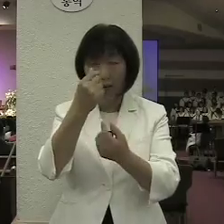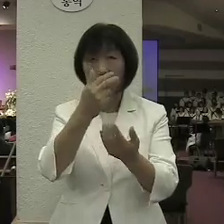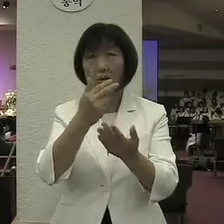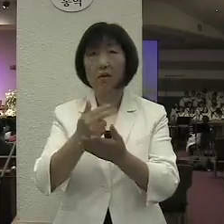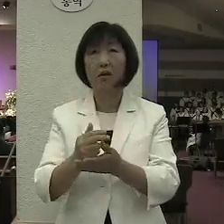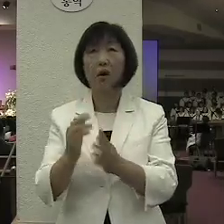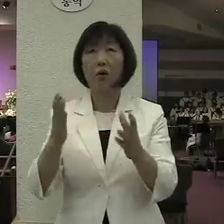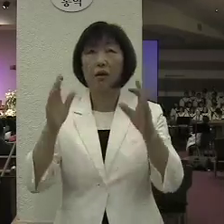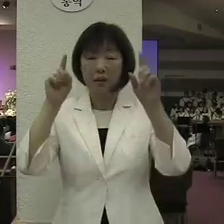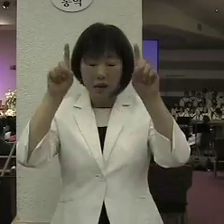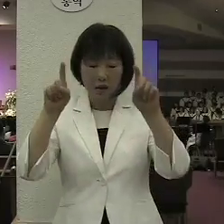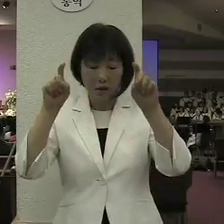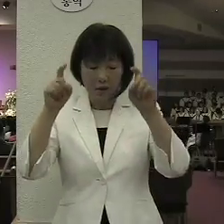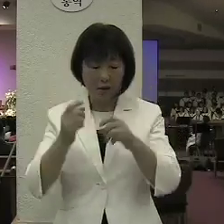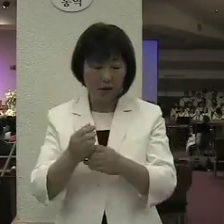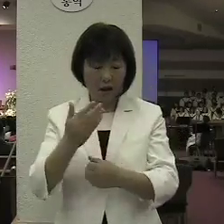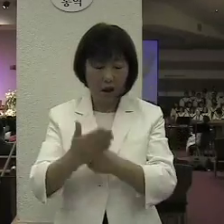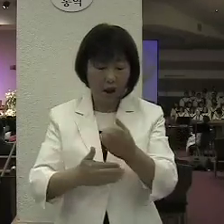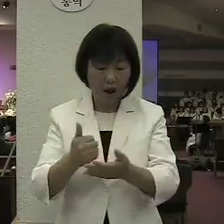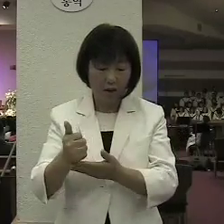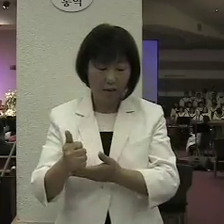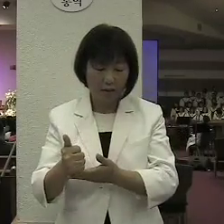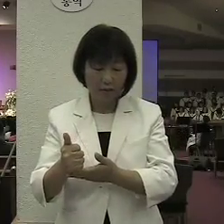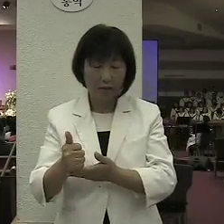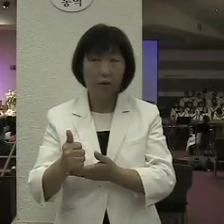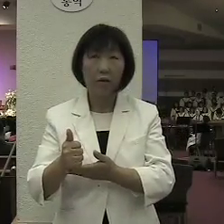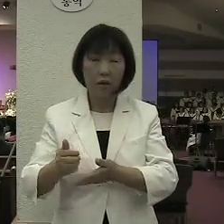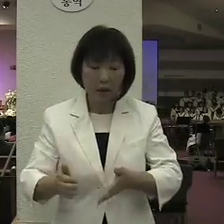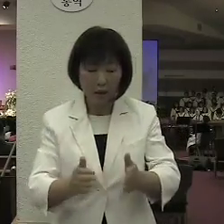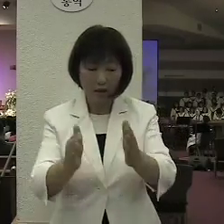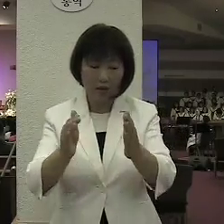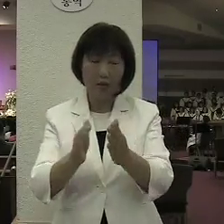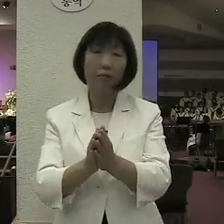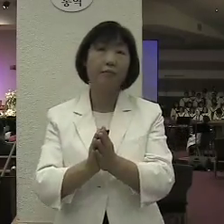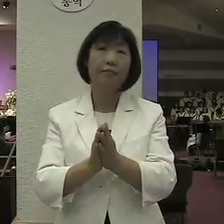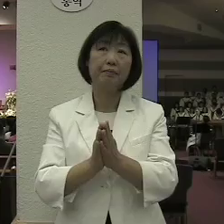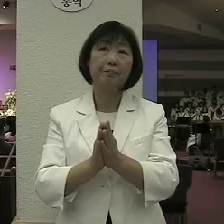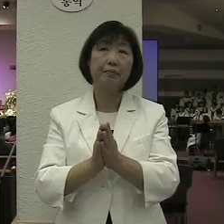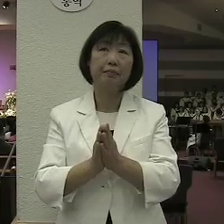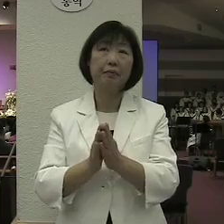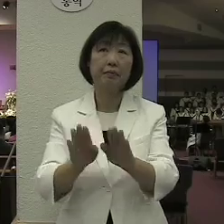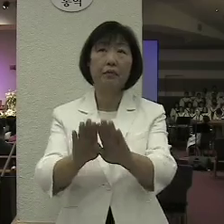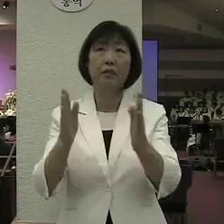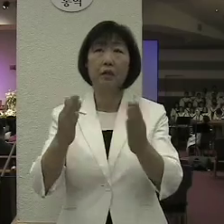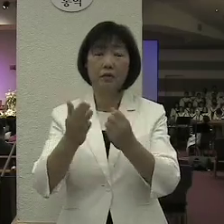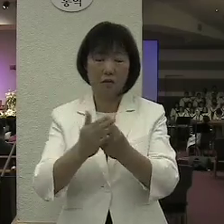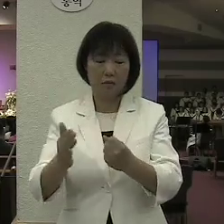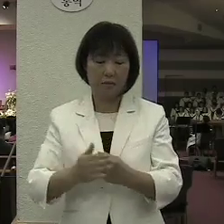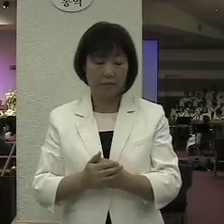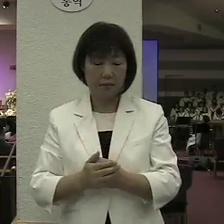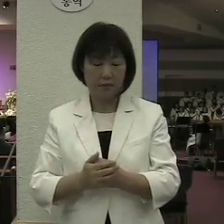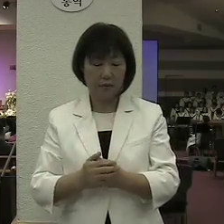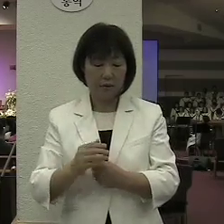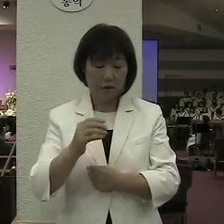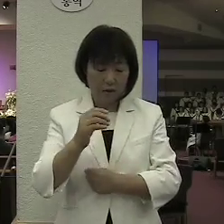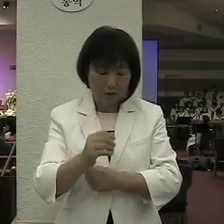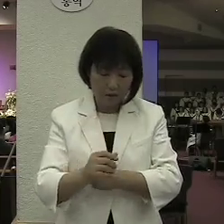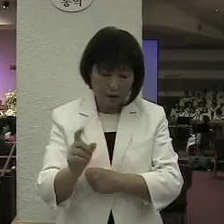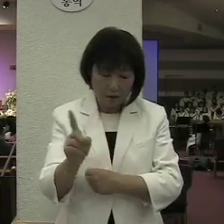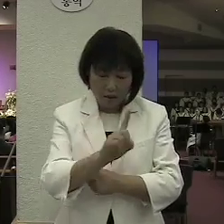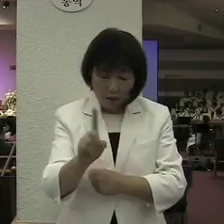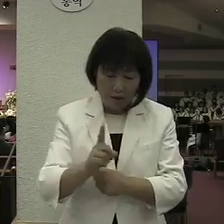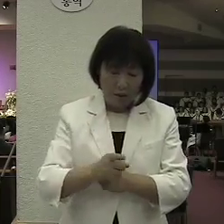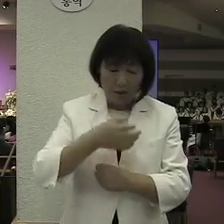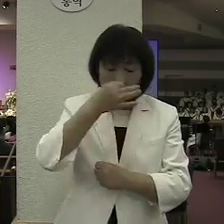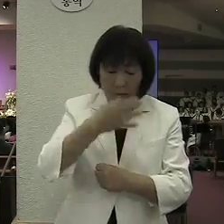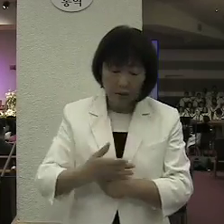그만도에 향을 올려드리시 기도할 수 있는 특권이 우리에게 주어진 사실 여러분 믿으시기를 바랍니다. 그래서 부활의